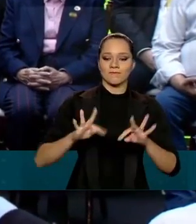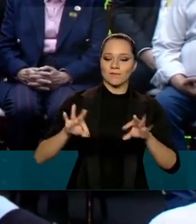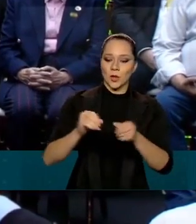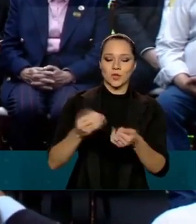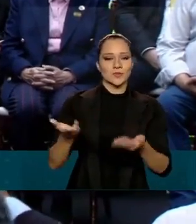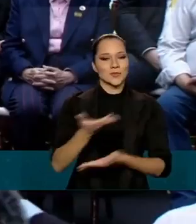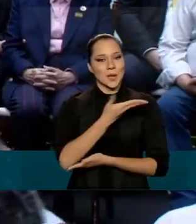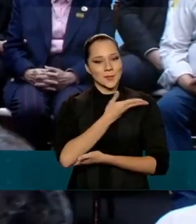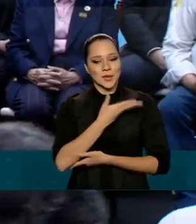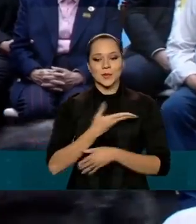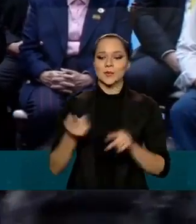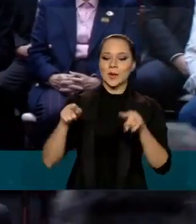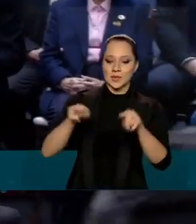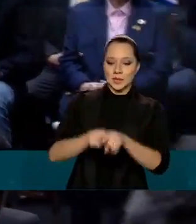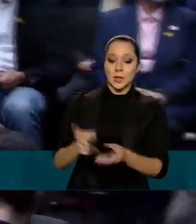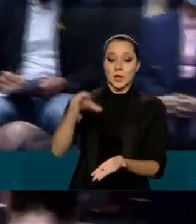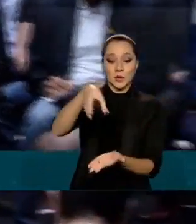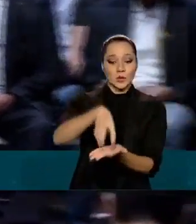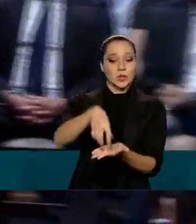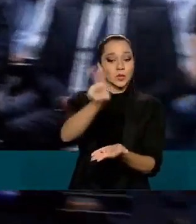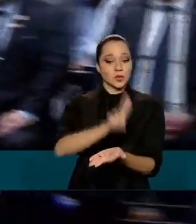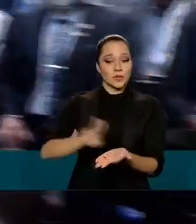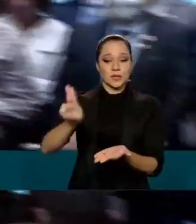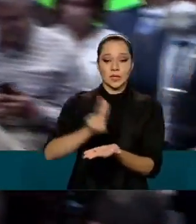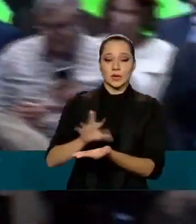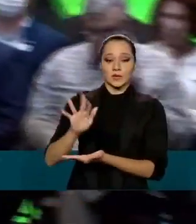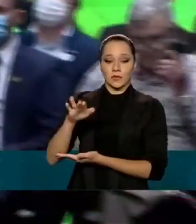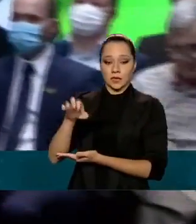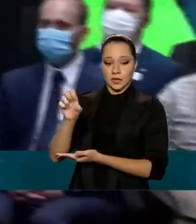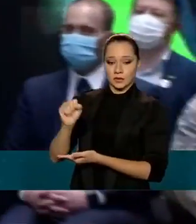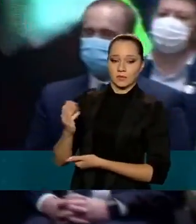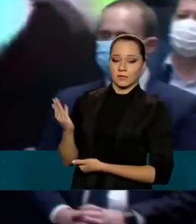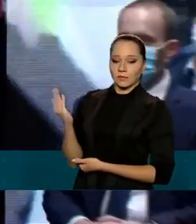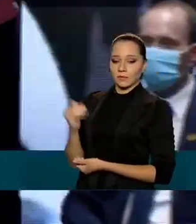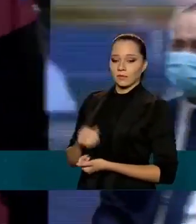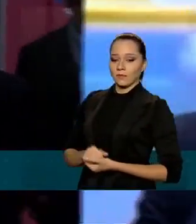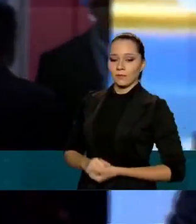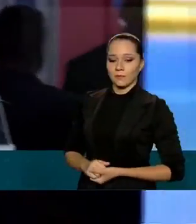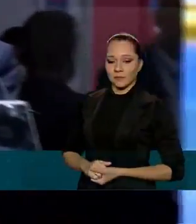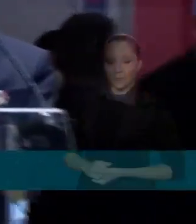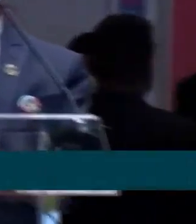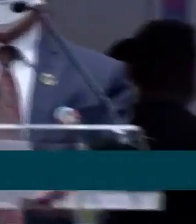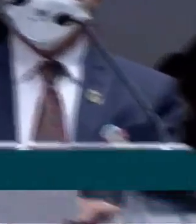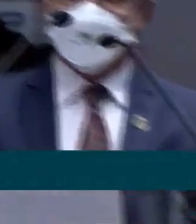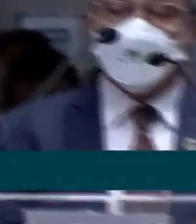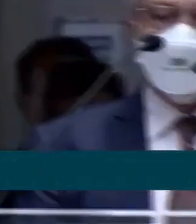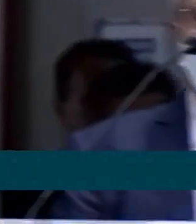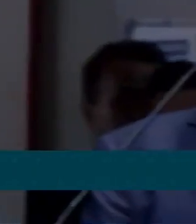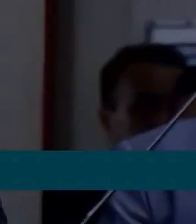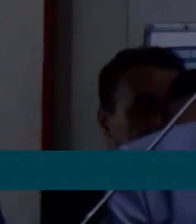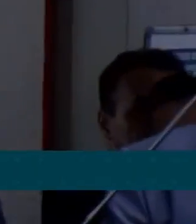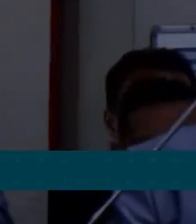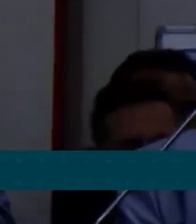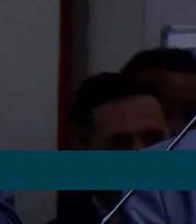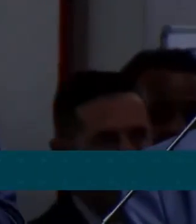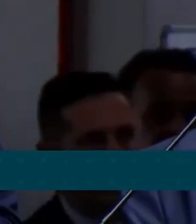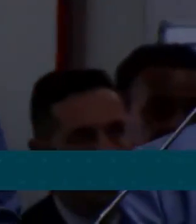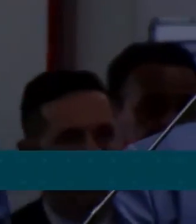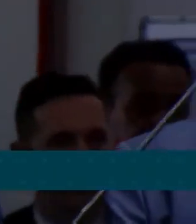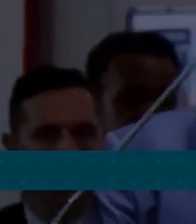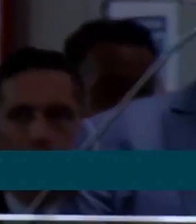amigos e parceiros do Centro Universitário Facens. Hoje é um dia muito importante para Facens.